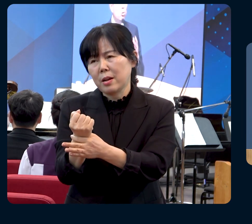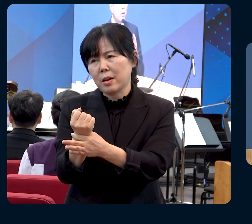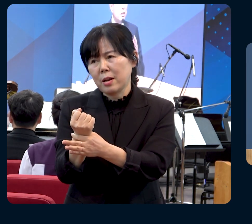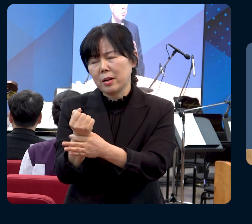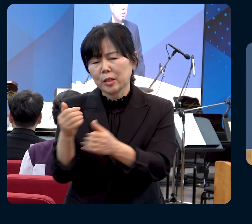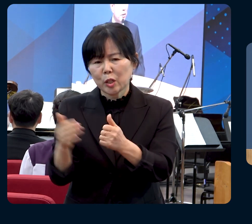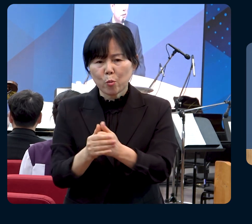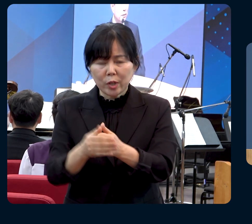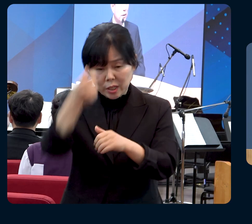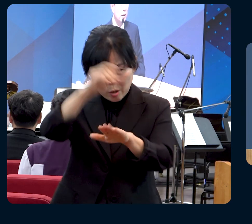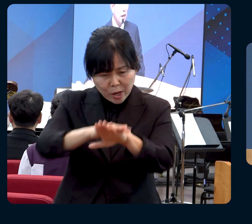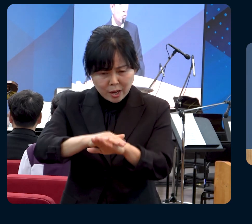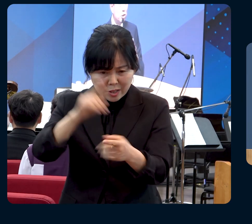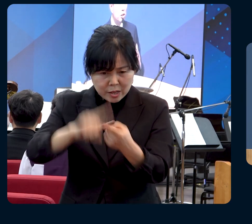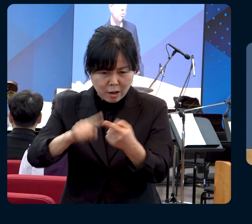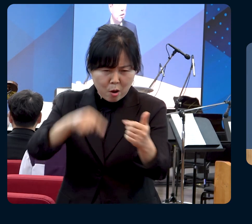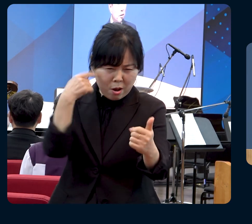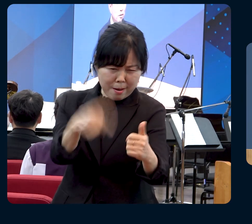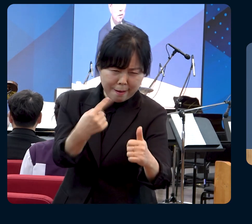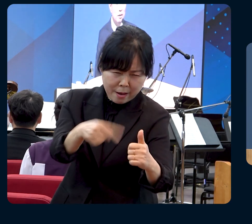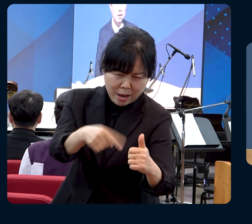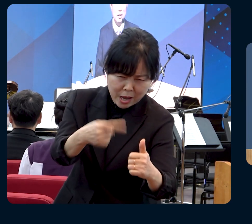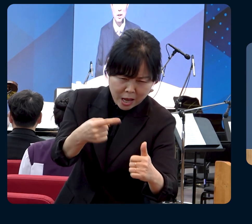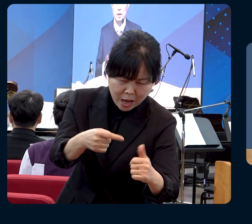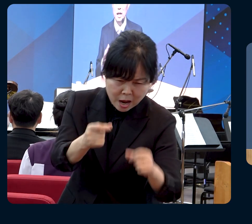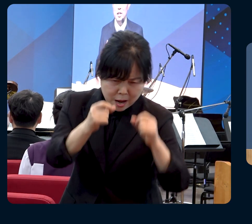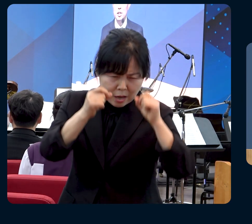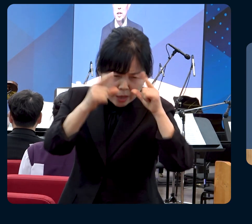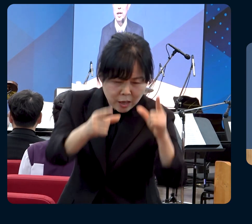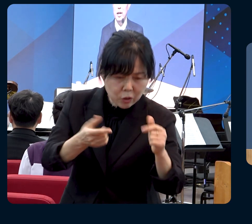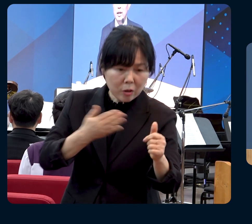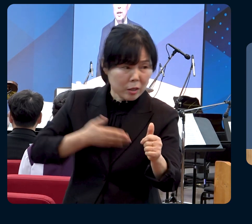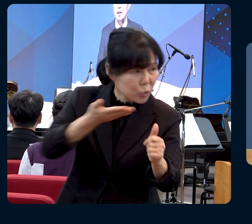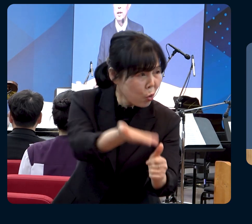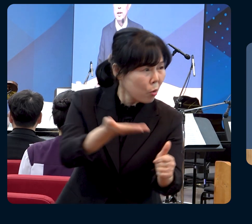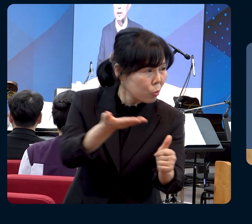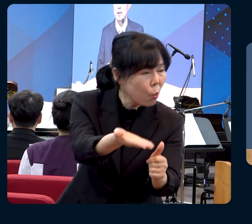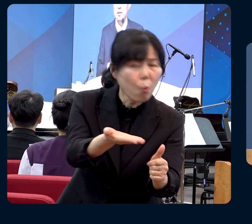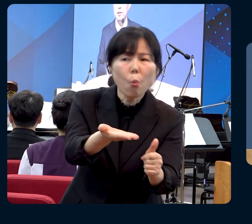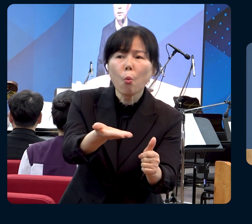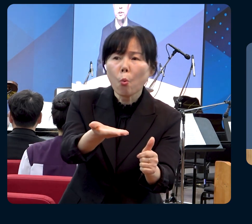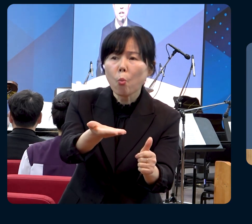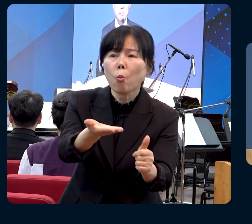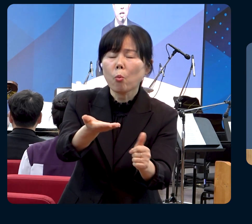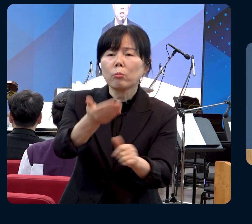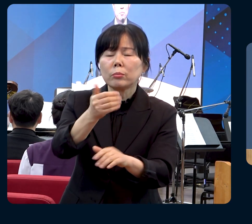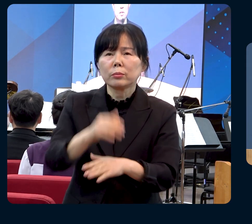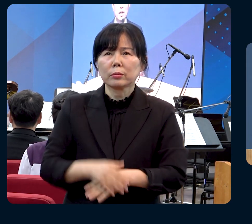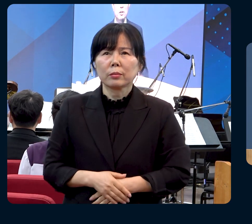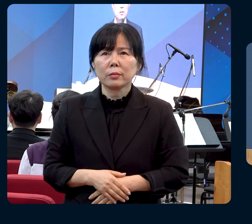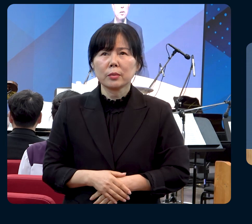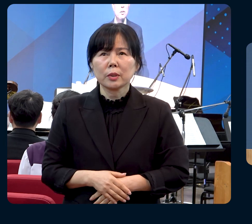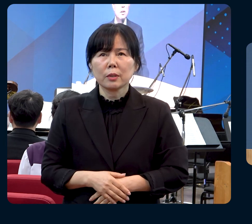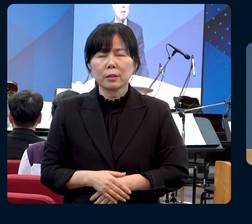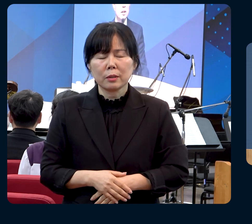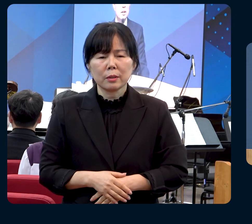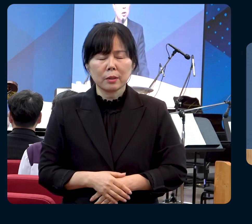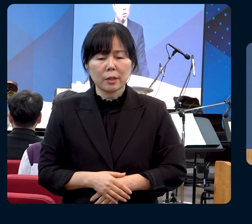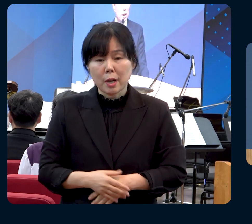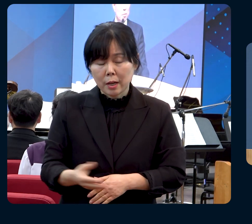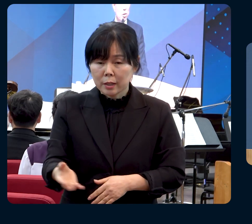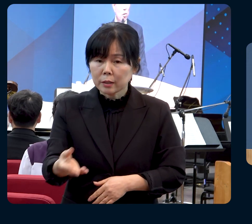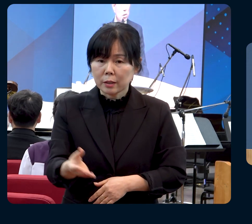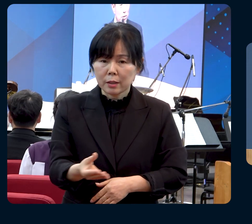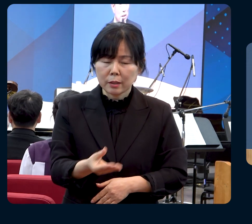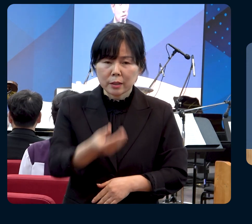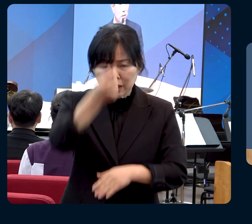다시 교육하시면서 깨우치시면서 그 당시에 그 예배의 심장이었던